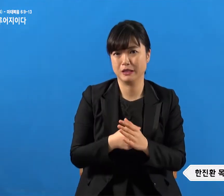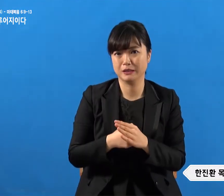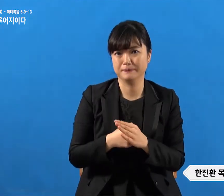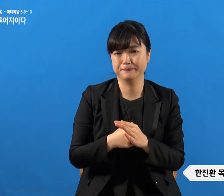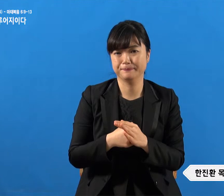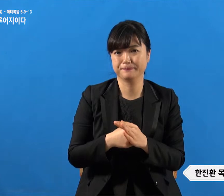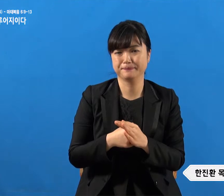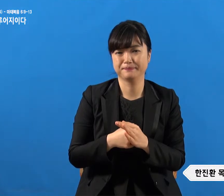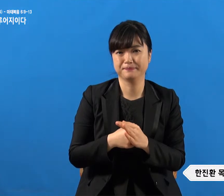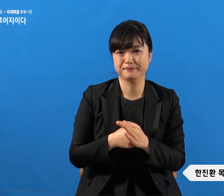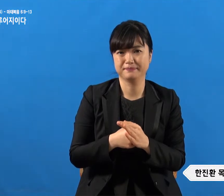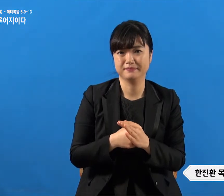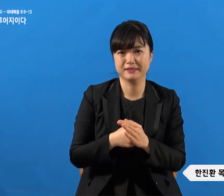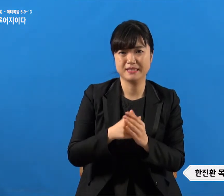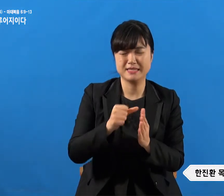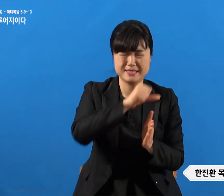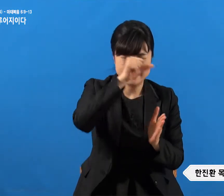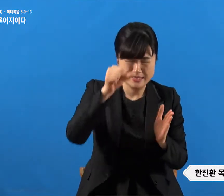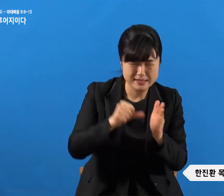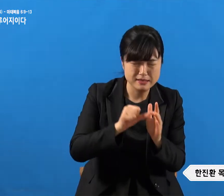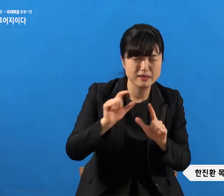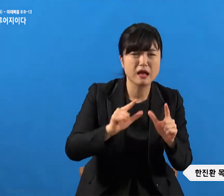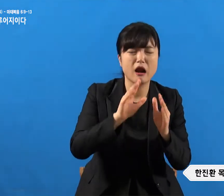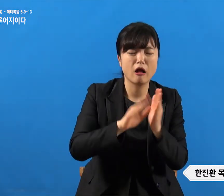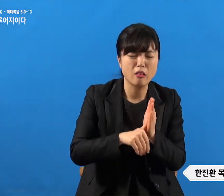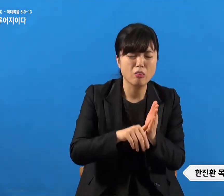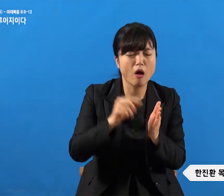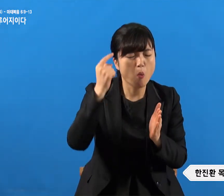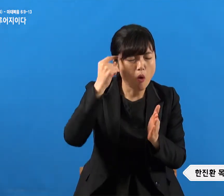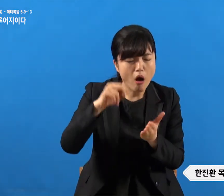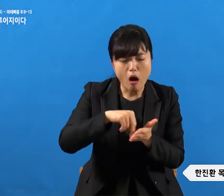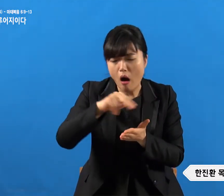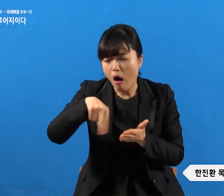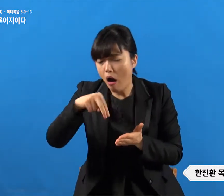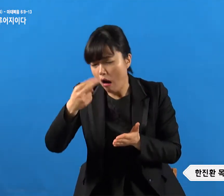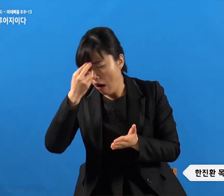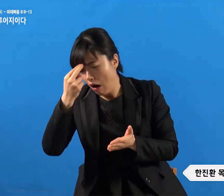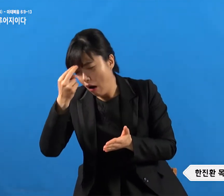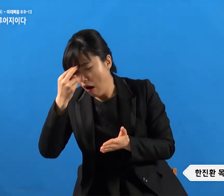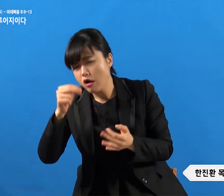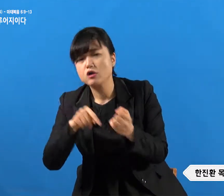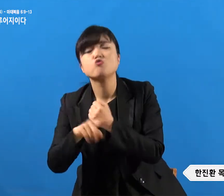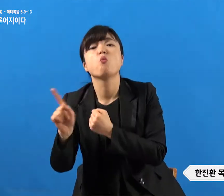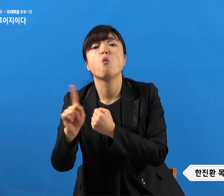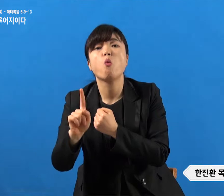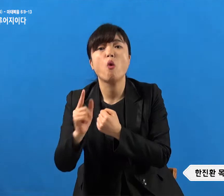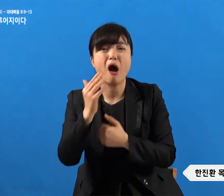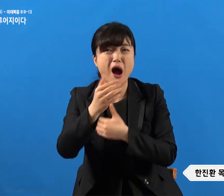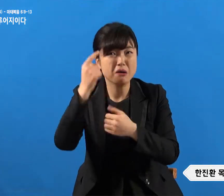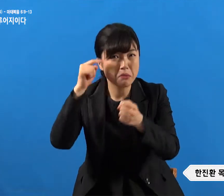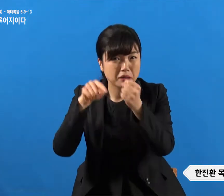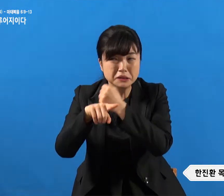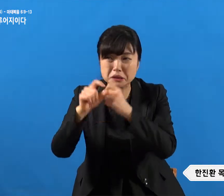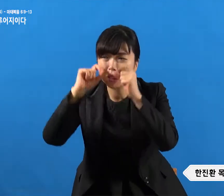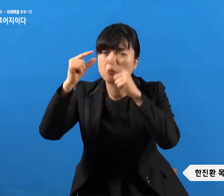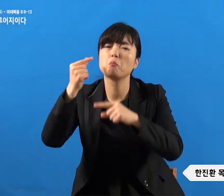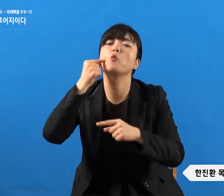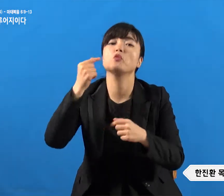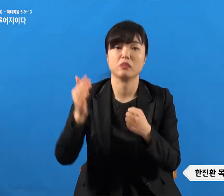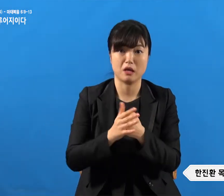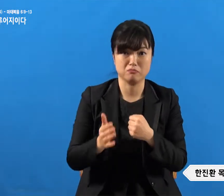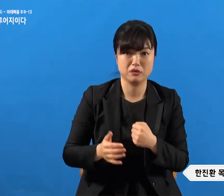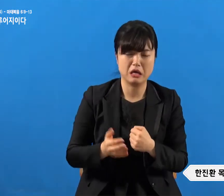있습니다. 인생 살면서 왜 길을 잃고 헤맵니까? 하나님의 뜻을